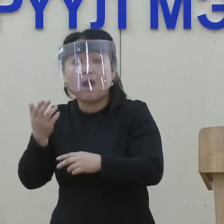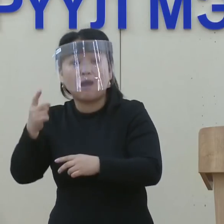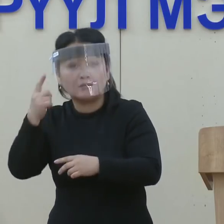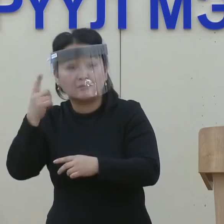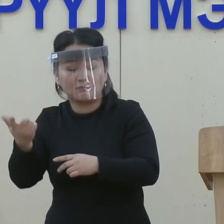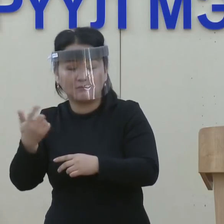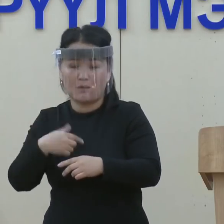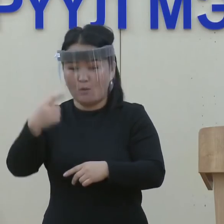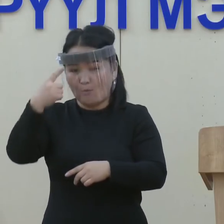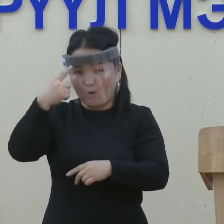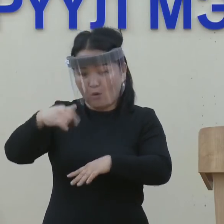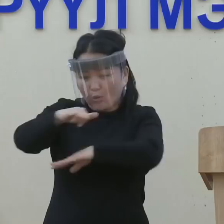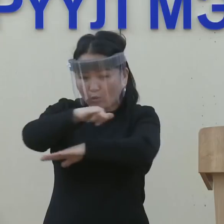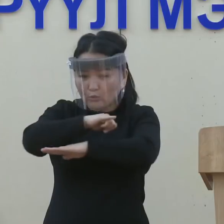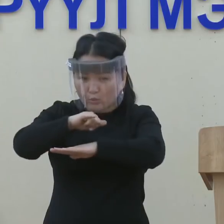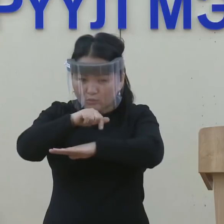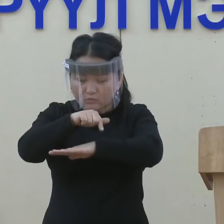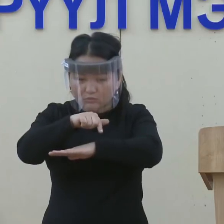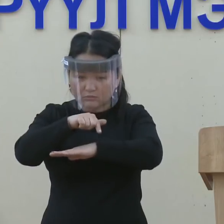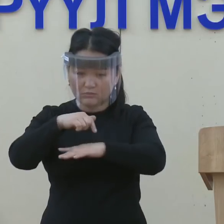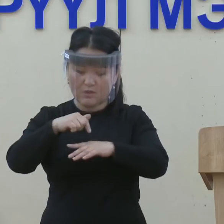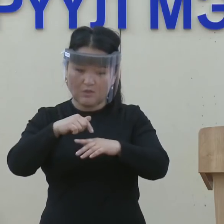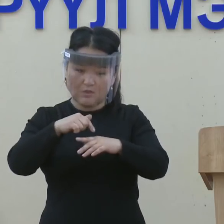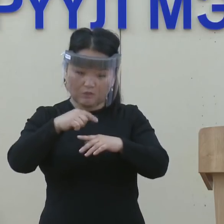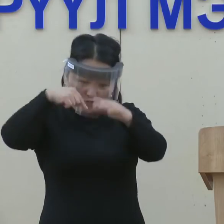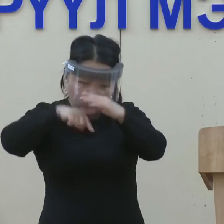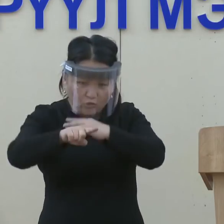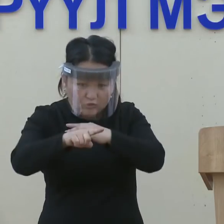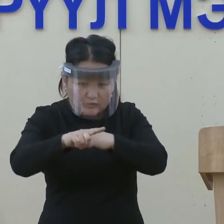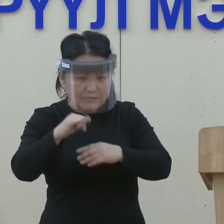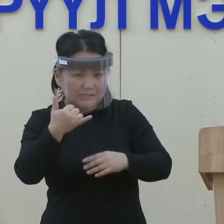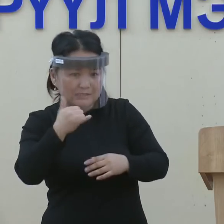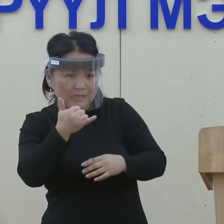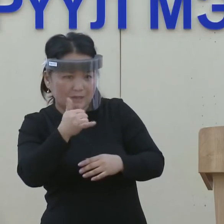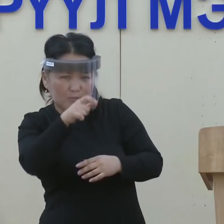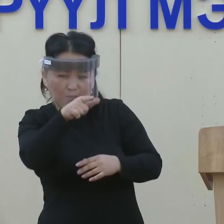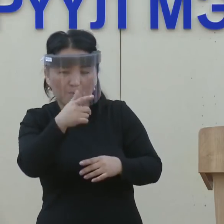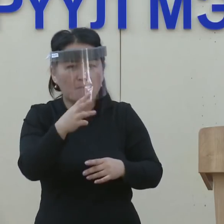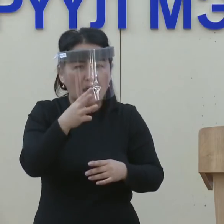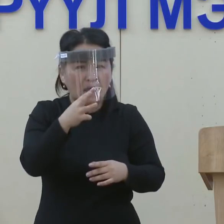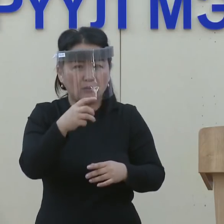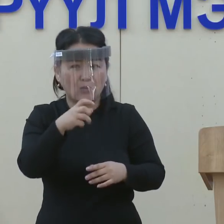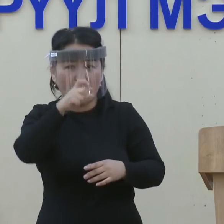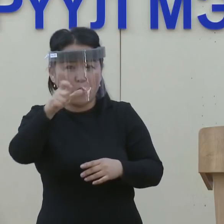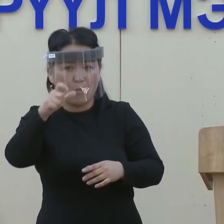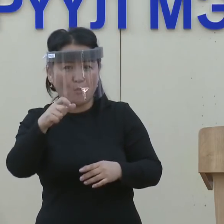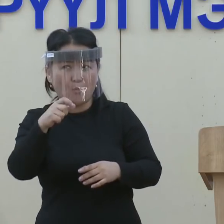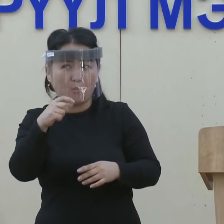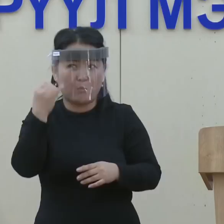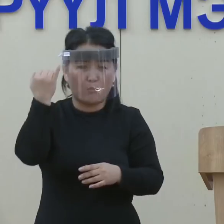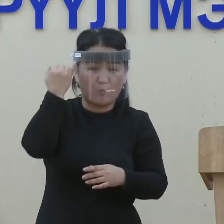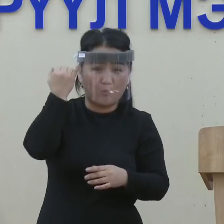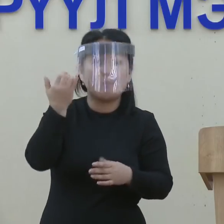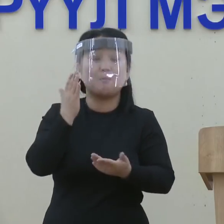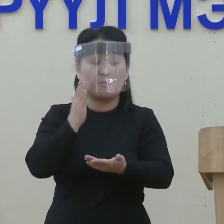энэ Монгол улс дотор байна уу гэдгийг хянаад байна шүү дээ. Хүмүүс зарим нь байгаа юм шиг ярьж ингэж байгаа